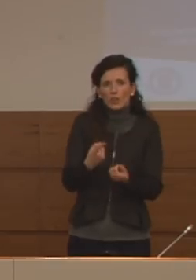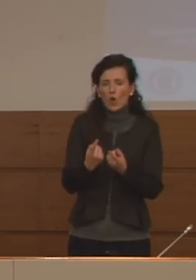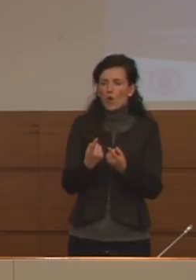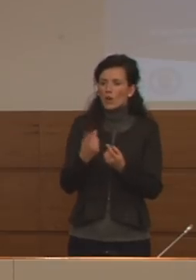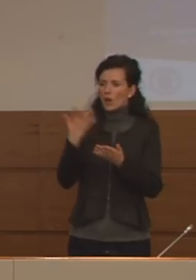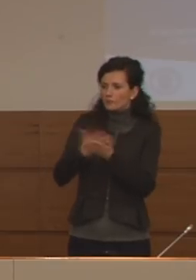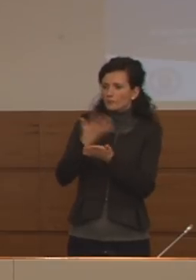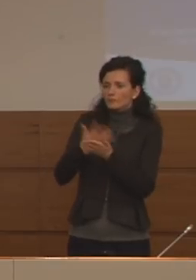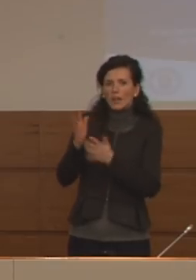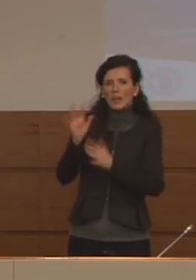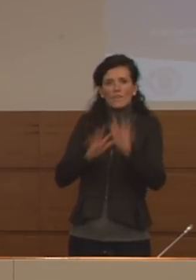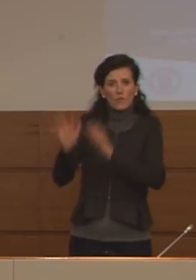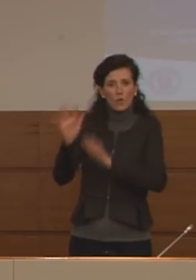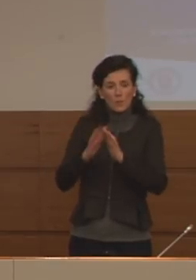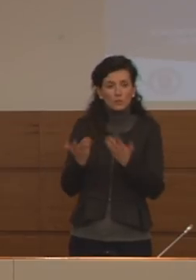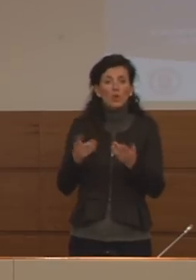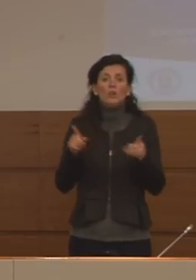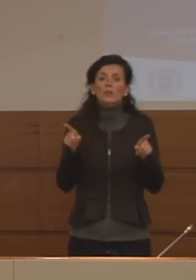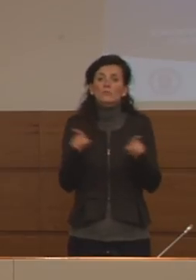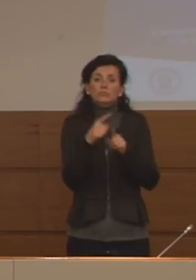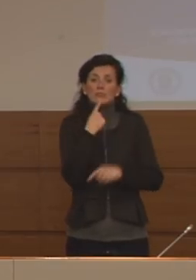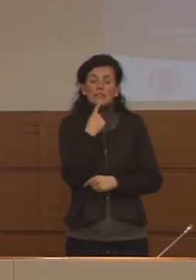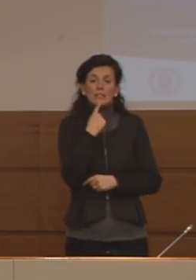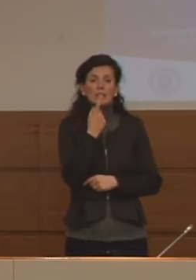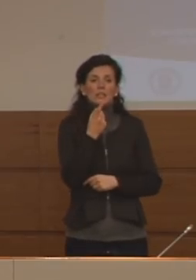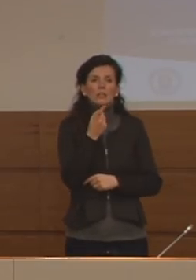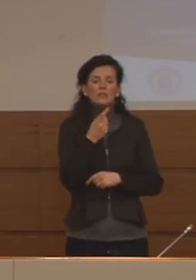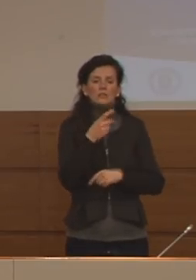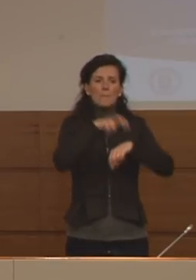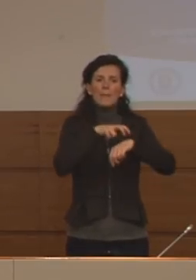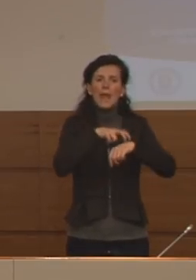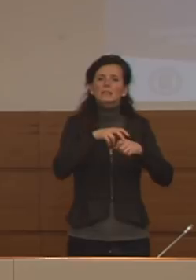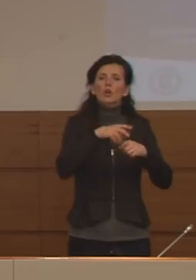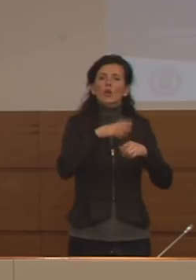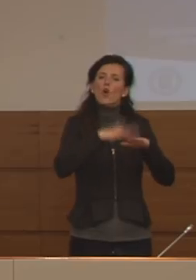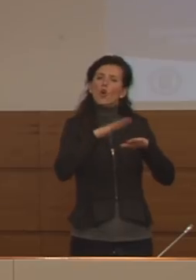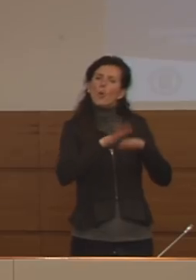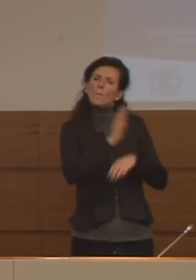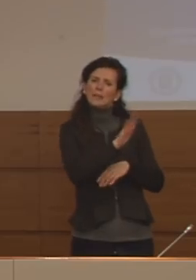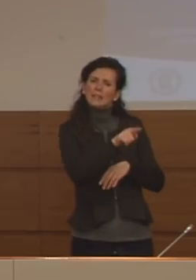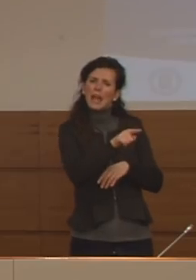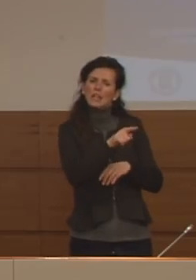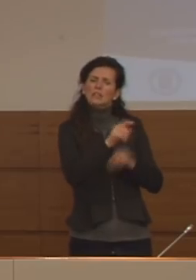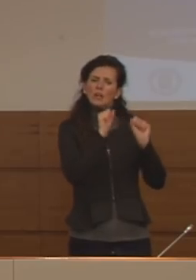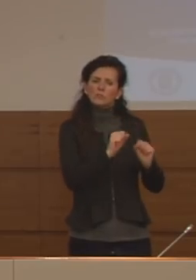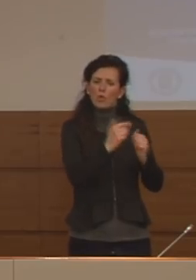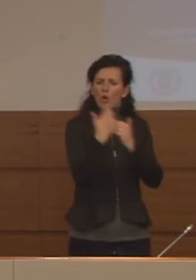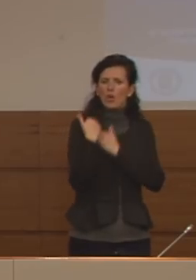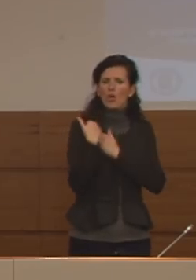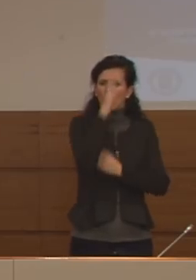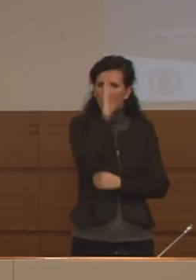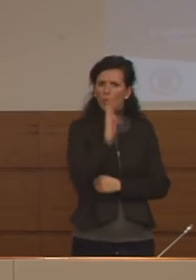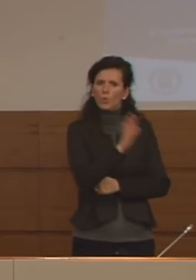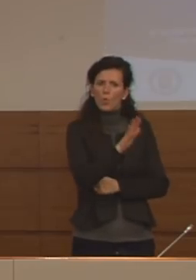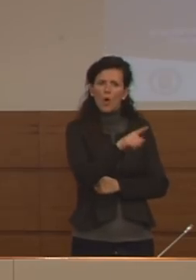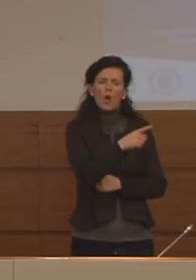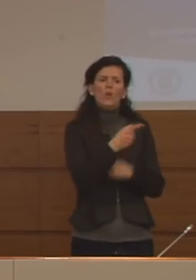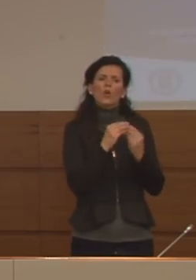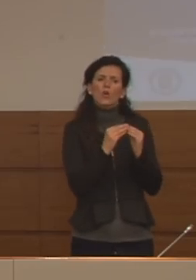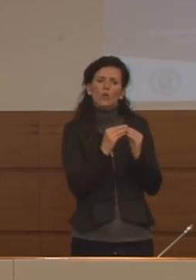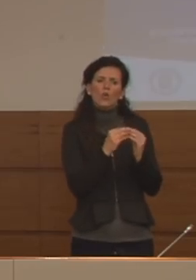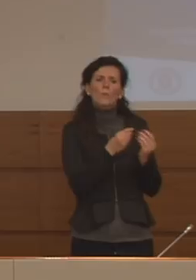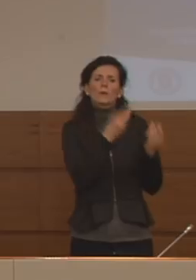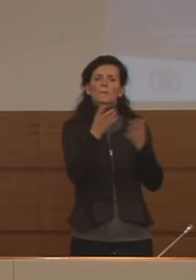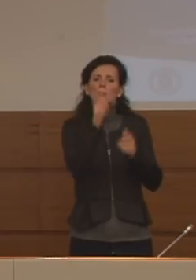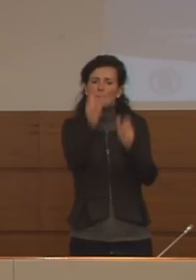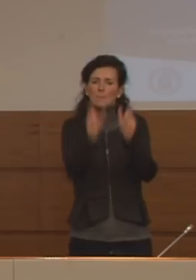delle figure della prevenzione in azienda il medico competente che potrà anche modulare ad esempio ai lavoratori sopra una certa